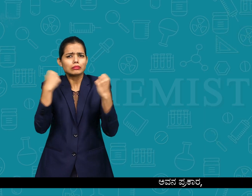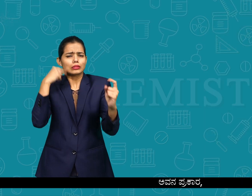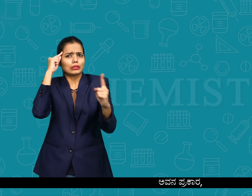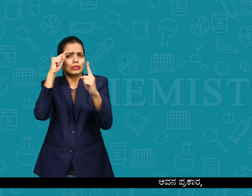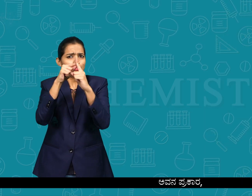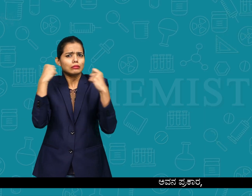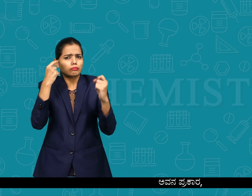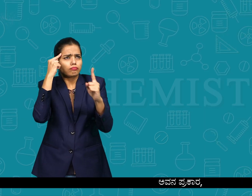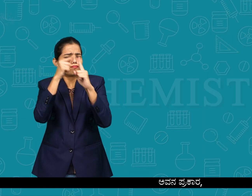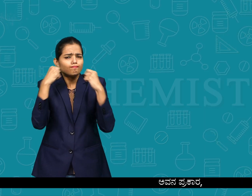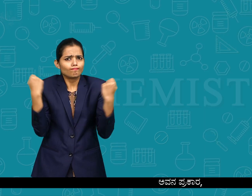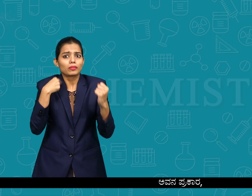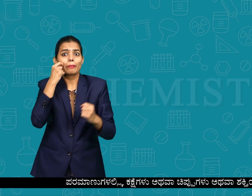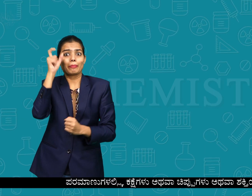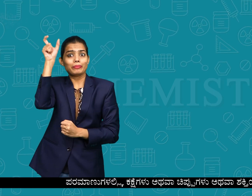ಅವನ ಪ್ರಕಾರ